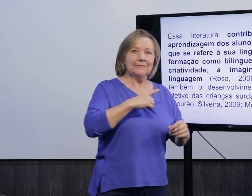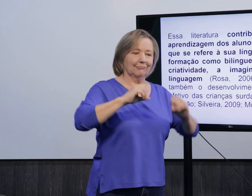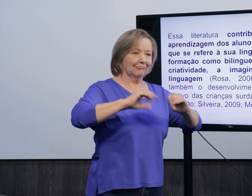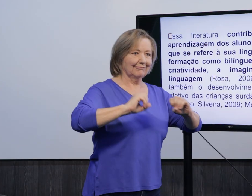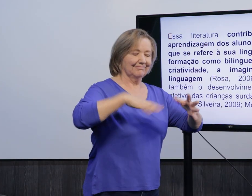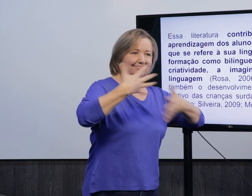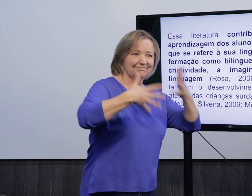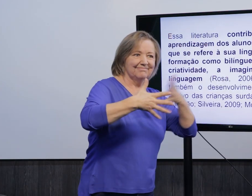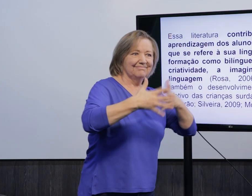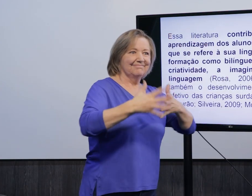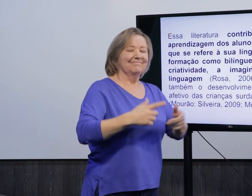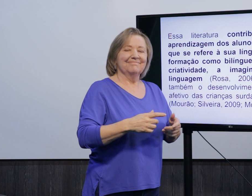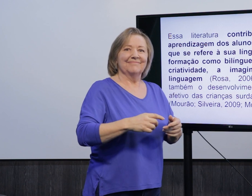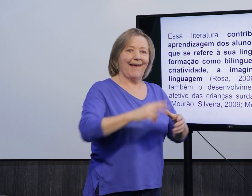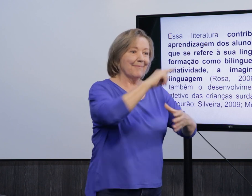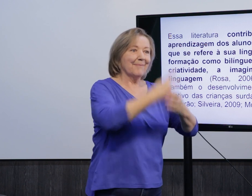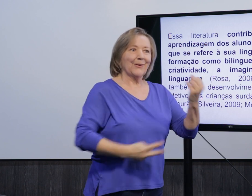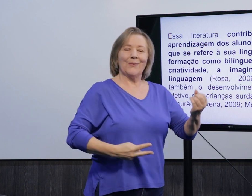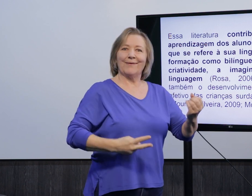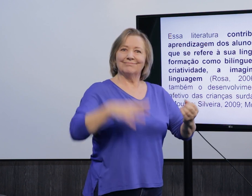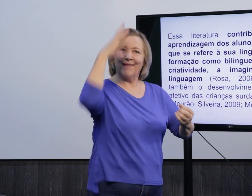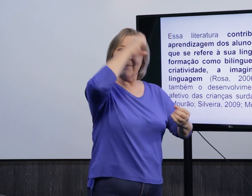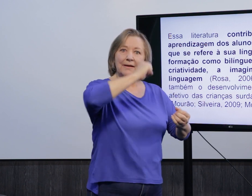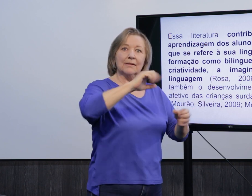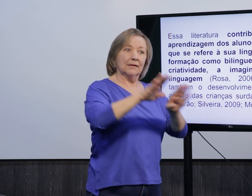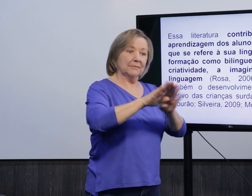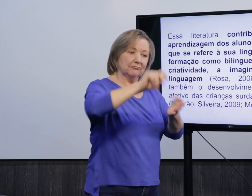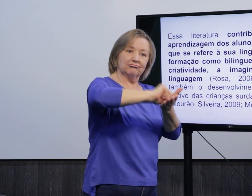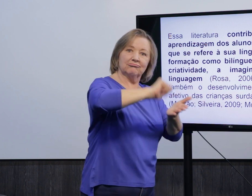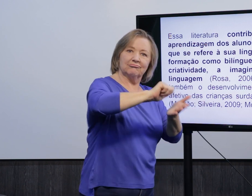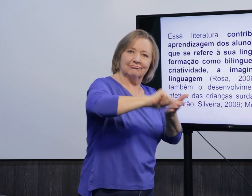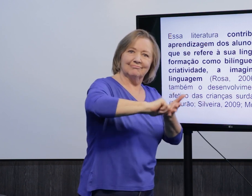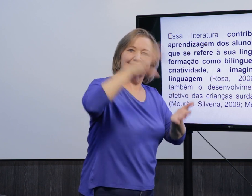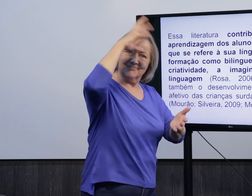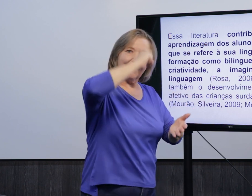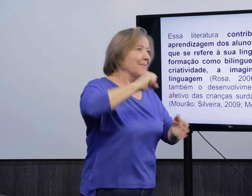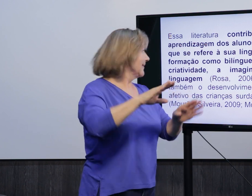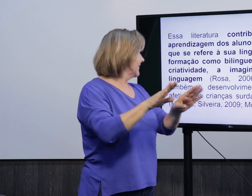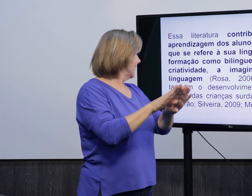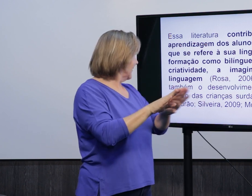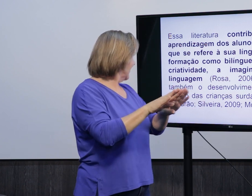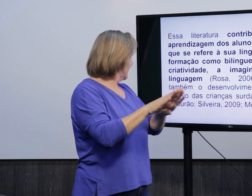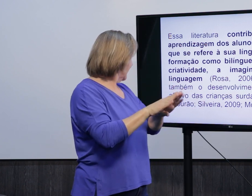língua então se eu ensino a língua de sinais né Se a criança é bilíngue ela aprende também aprende a